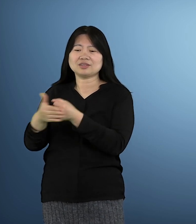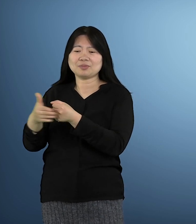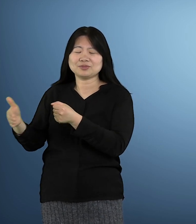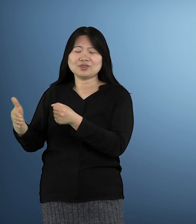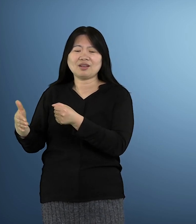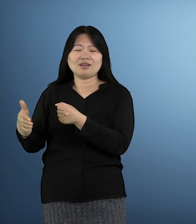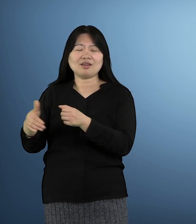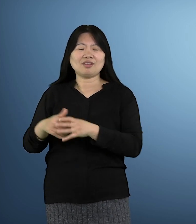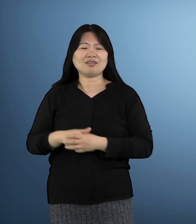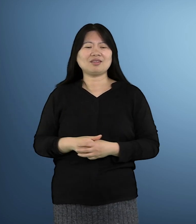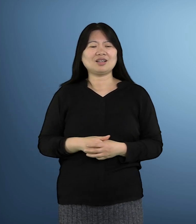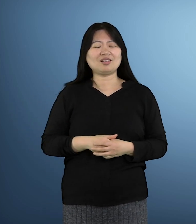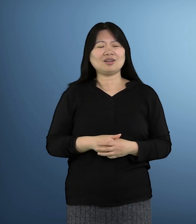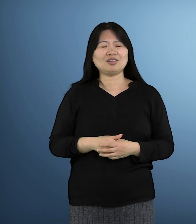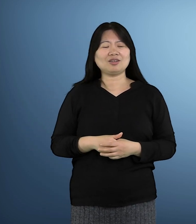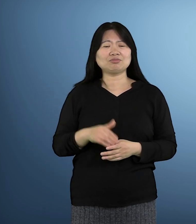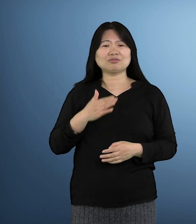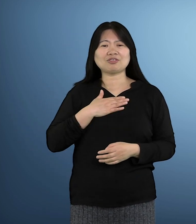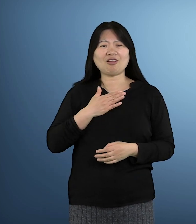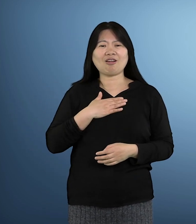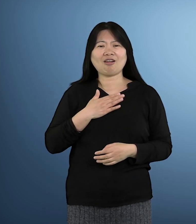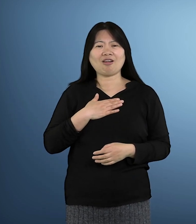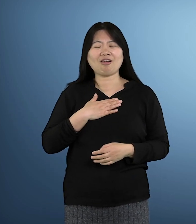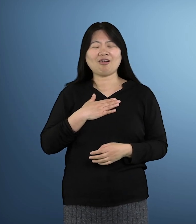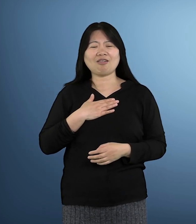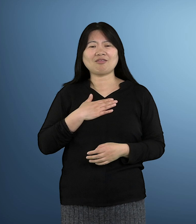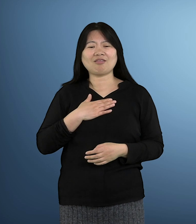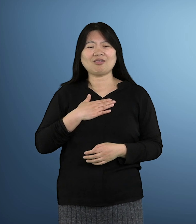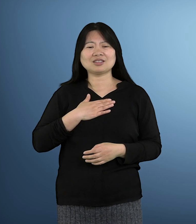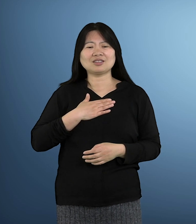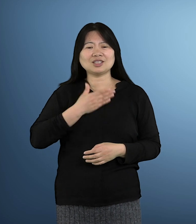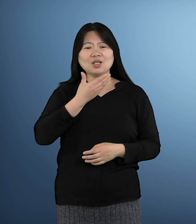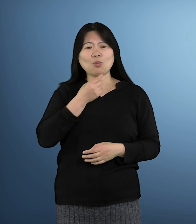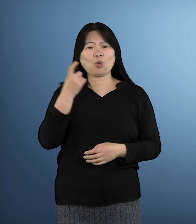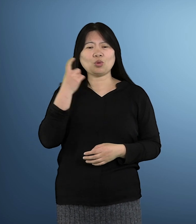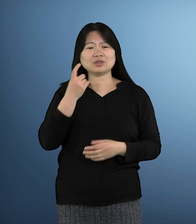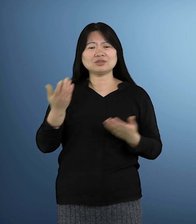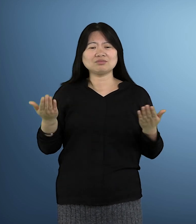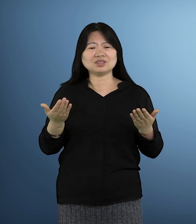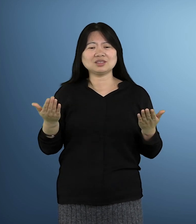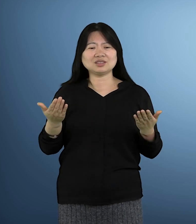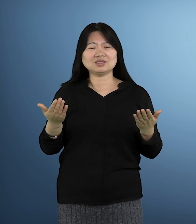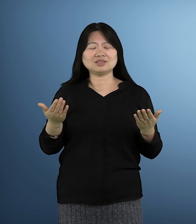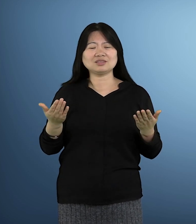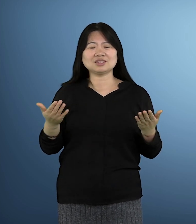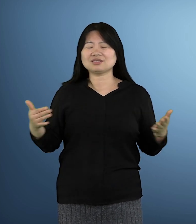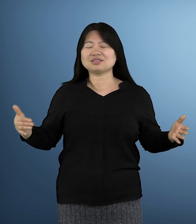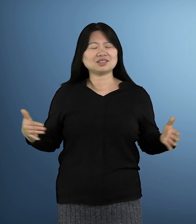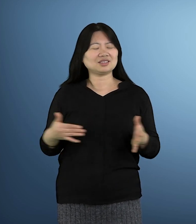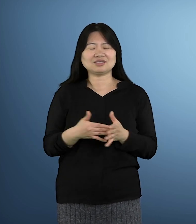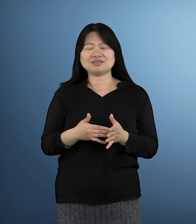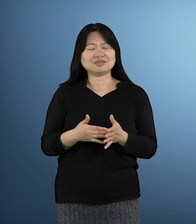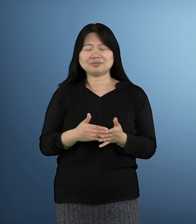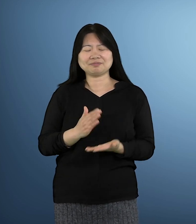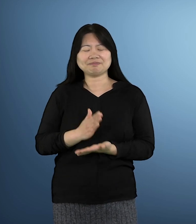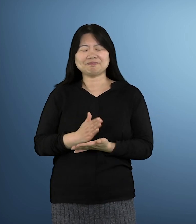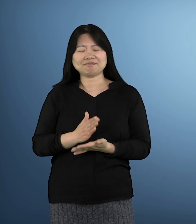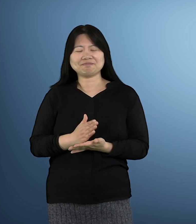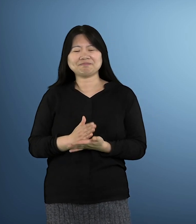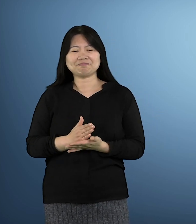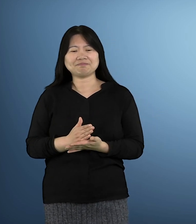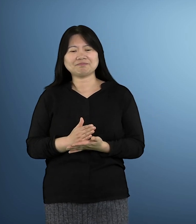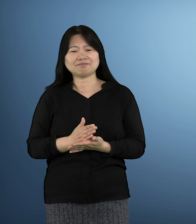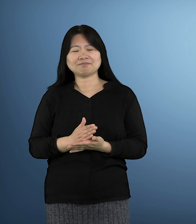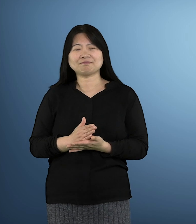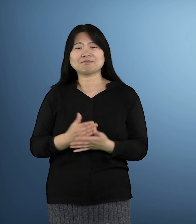갇혔으니까 이 일은 그냥 여기서 종막을 고해야 되겠다, 여기서 끝내야 되겠다,